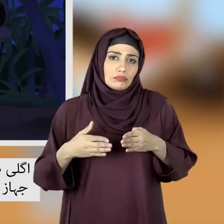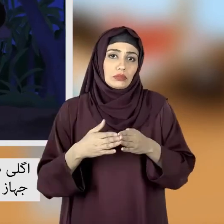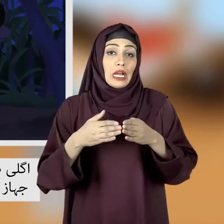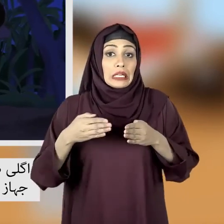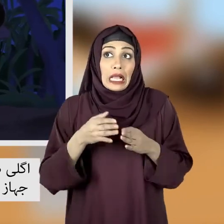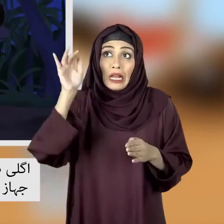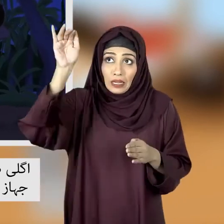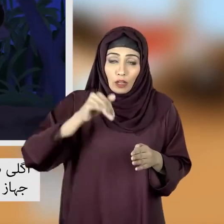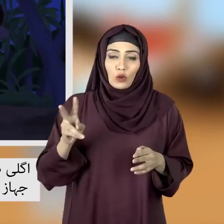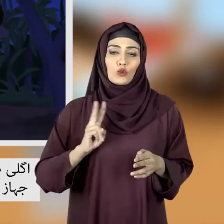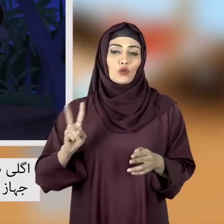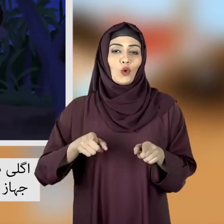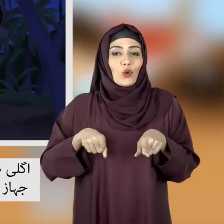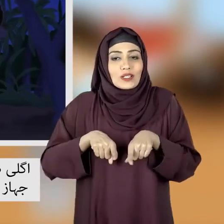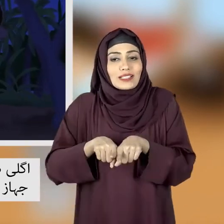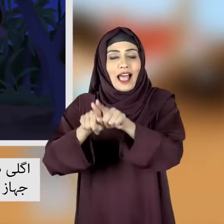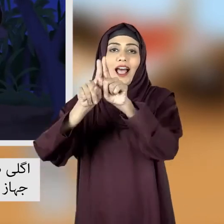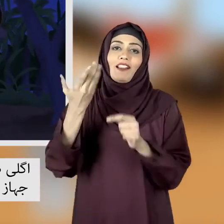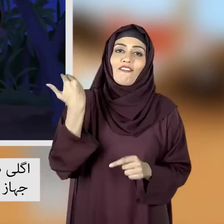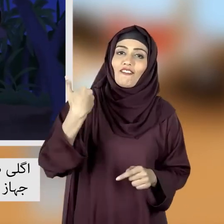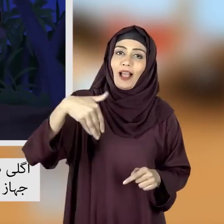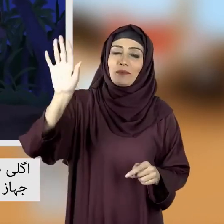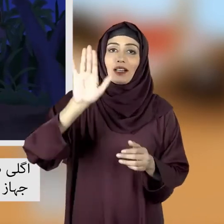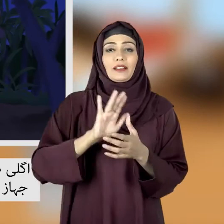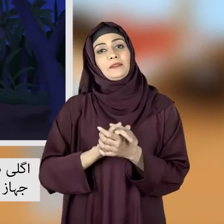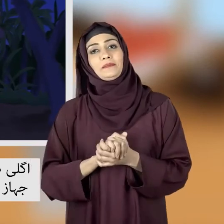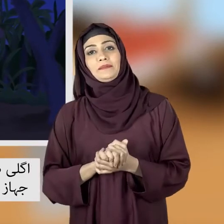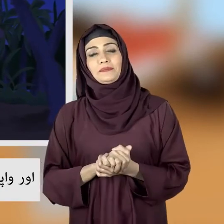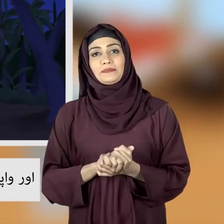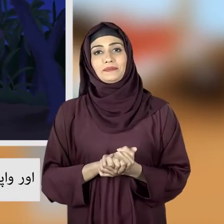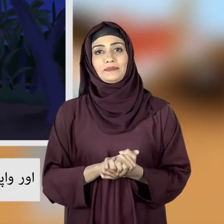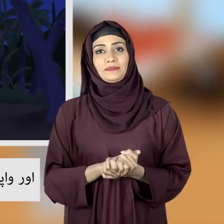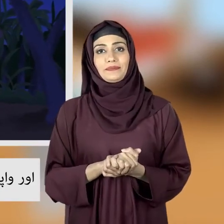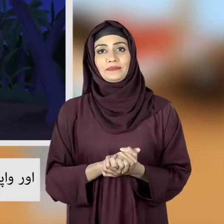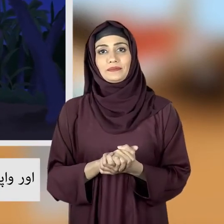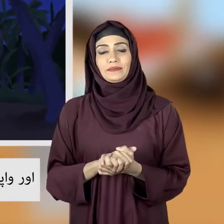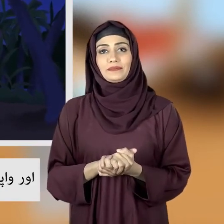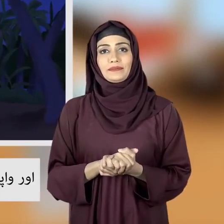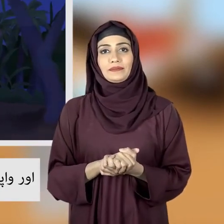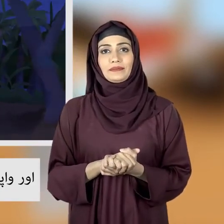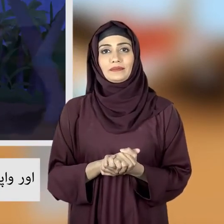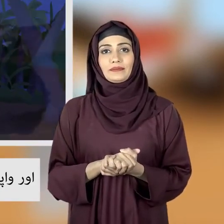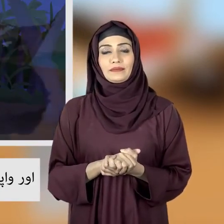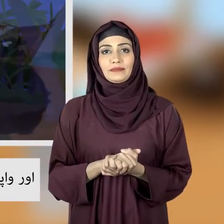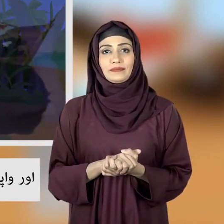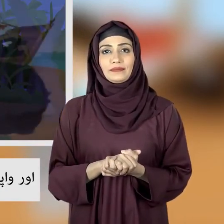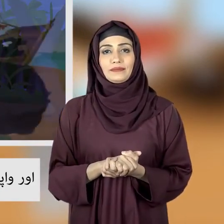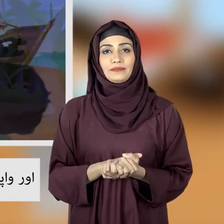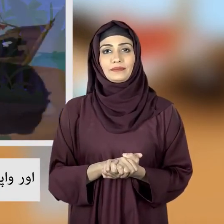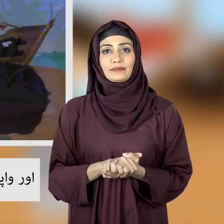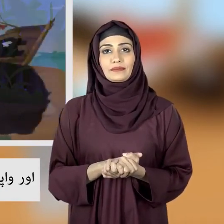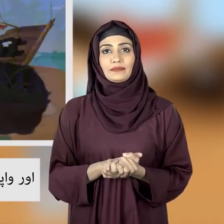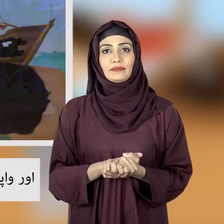کیا اور جہاز کے آنے پر دونوں ساتھ اس میں سوار ہوئے اور واپسی کا سفر طے کرنے لگے۔